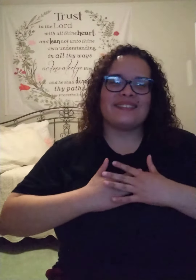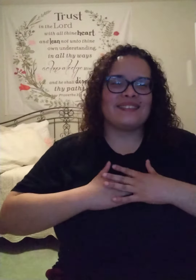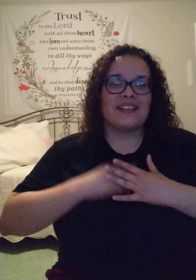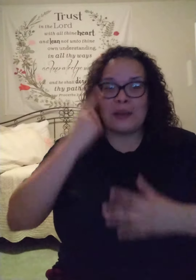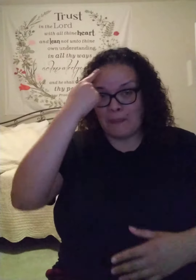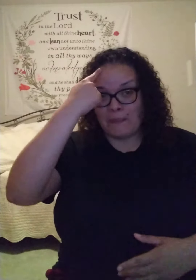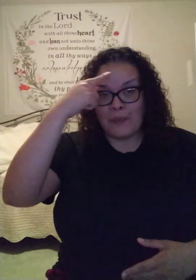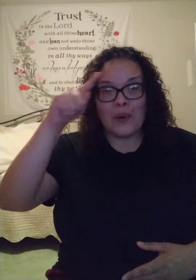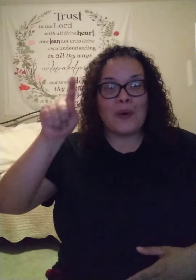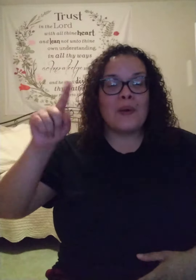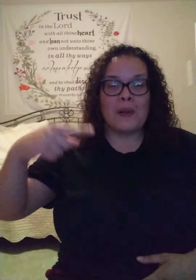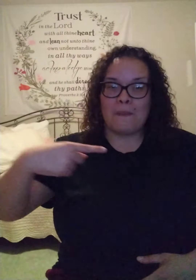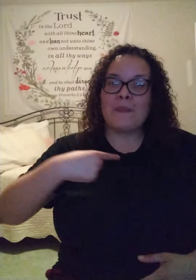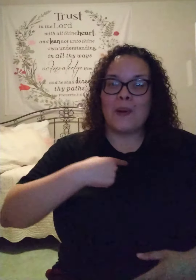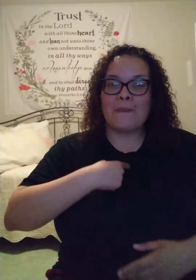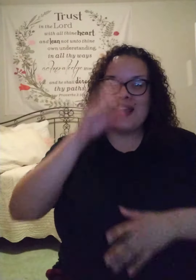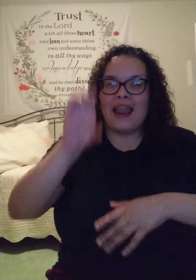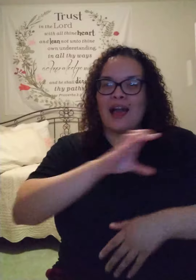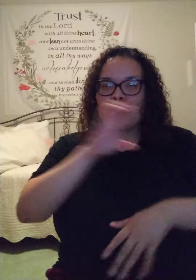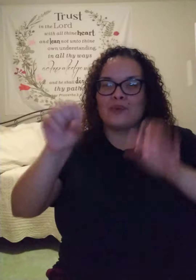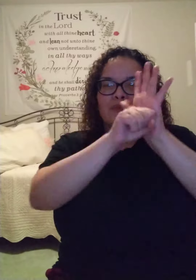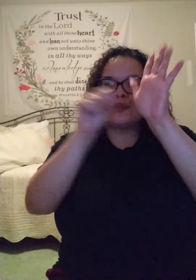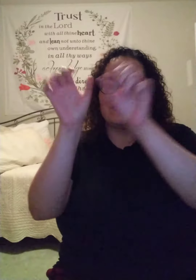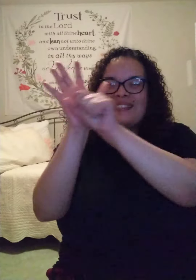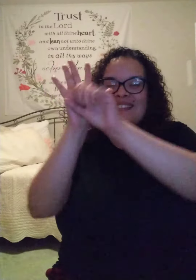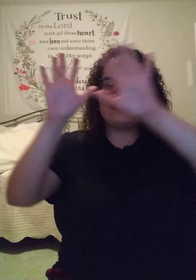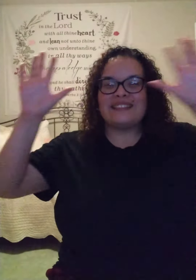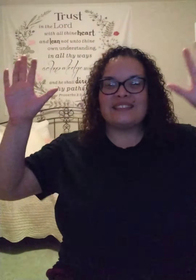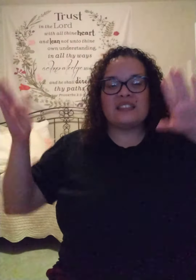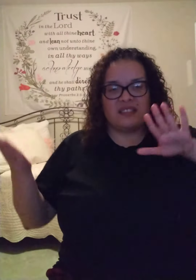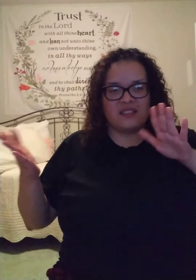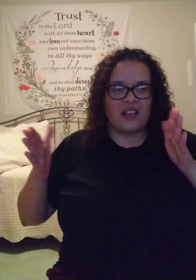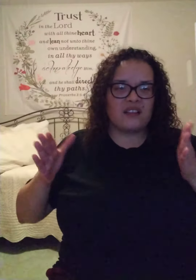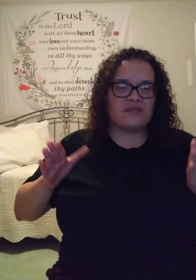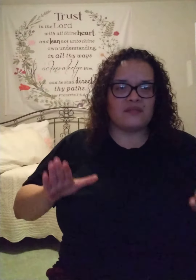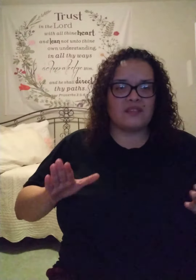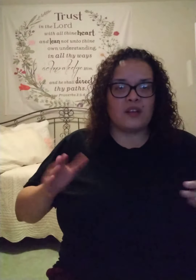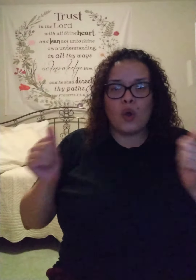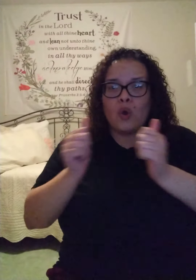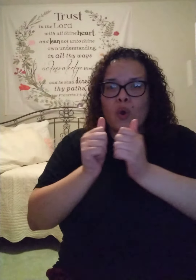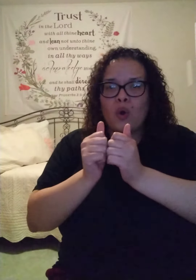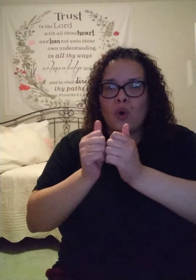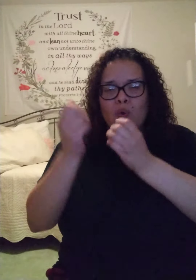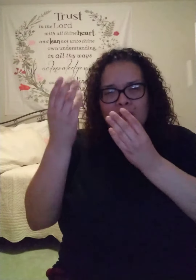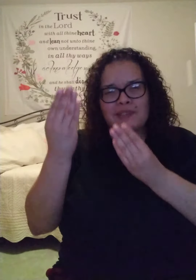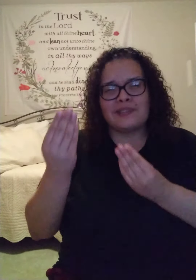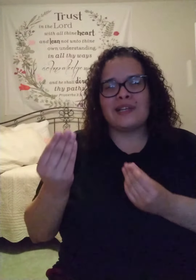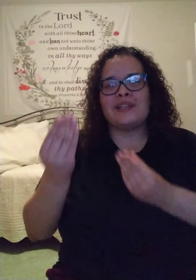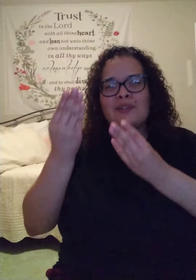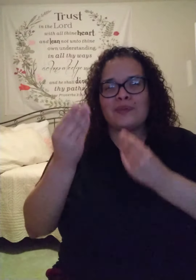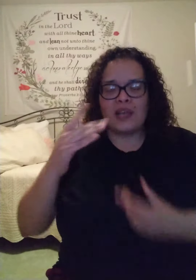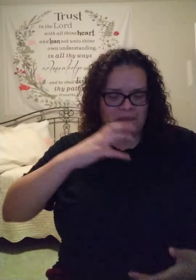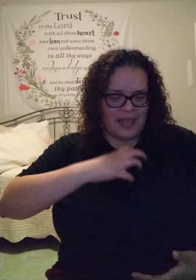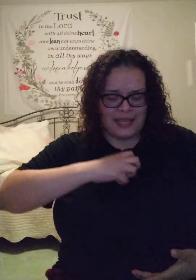y por mí en la cruz moriste, con ternura me